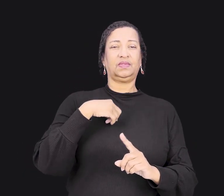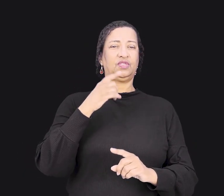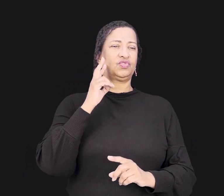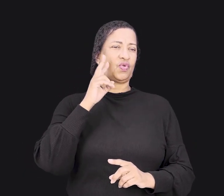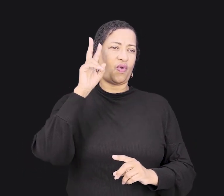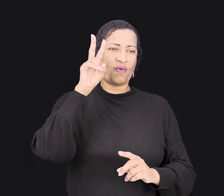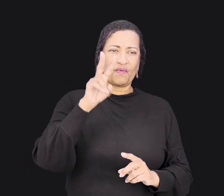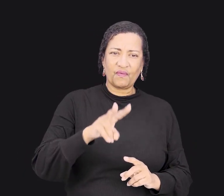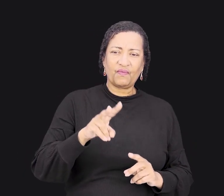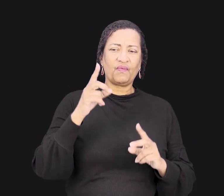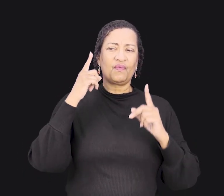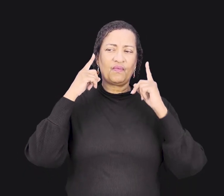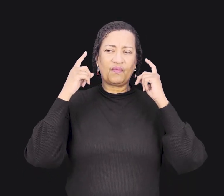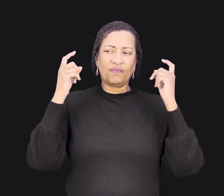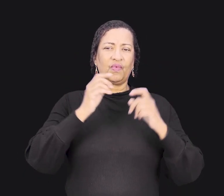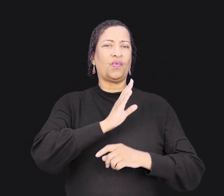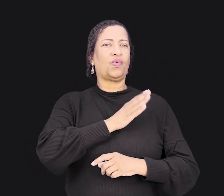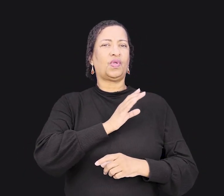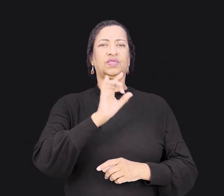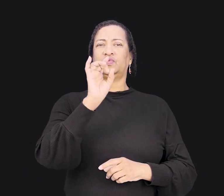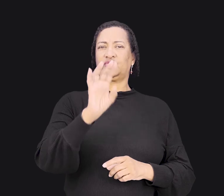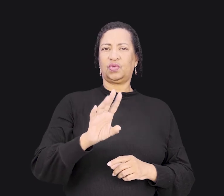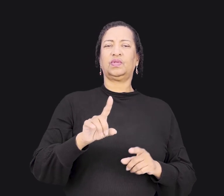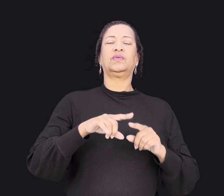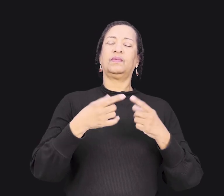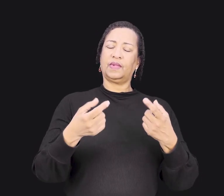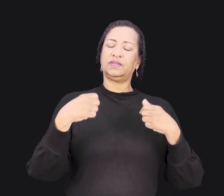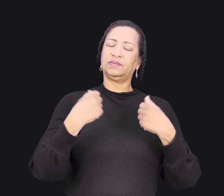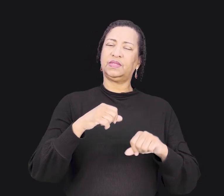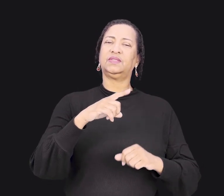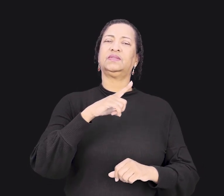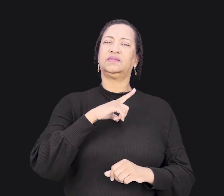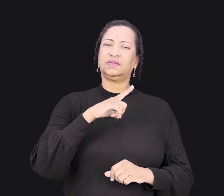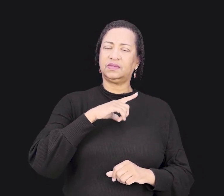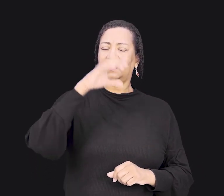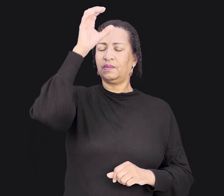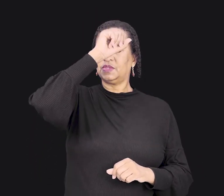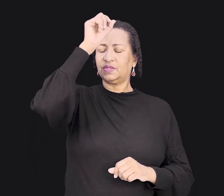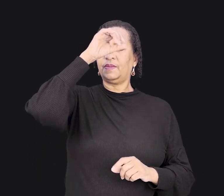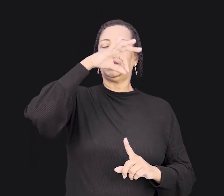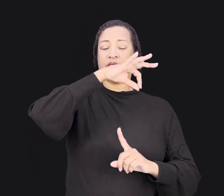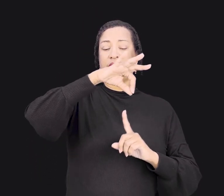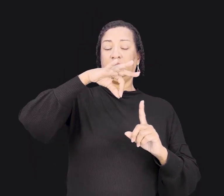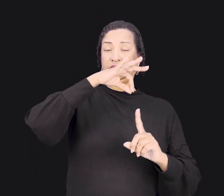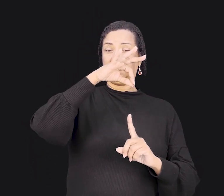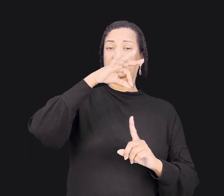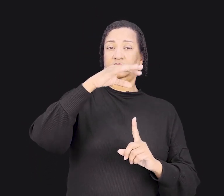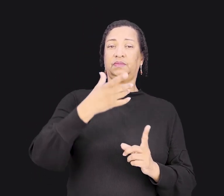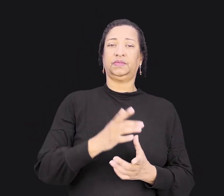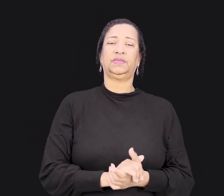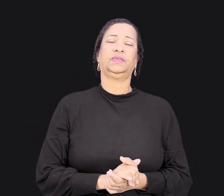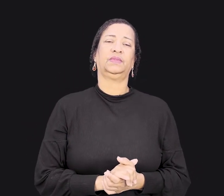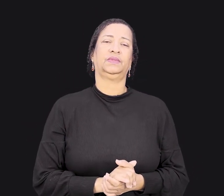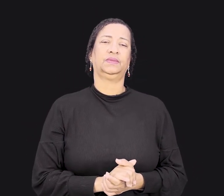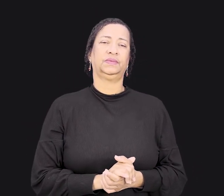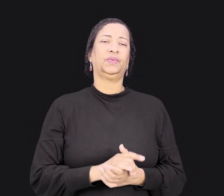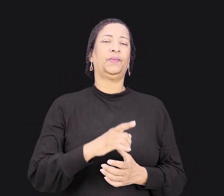olhos, ouvidos e coração. Mas temos que aprender também com o Espírito, porque, de acordo com Paulo, o que é espiritual